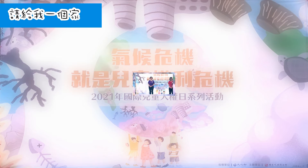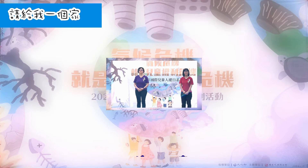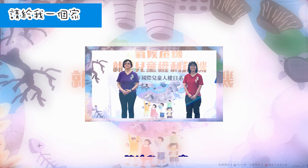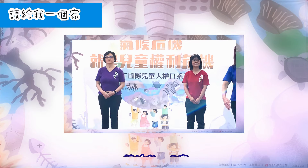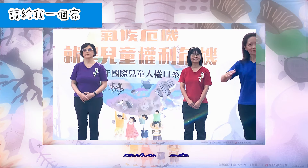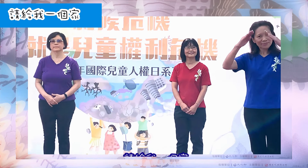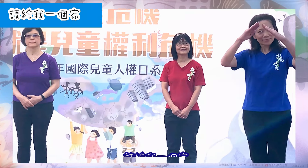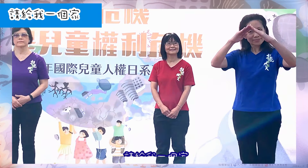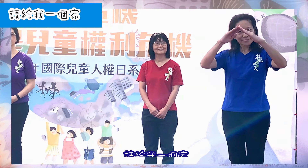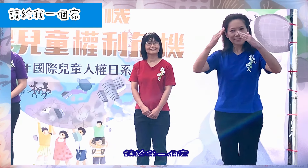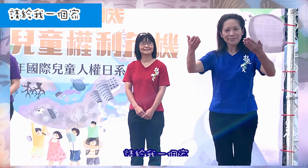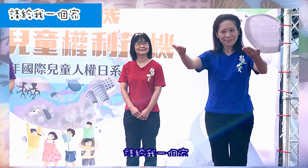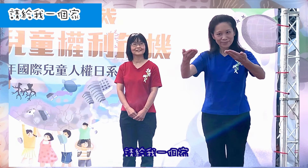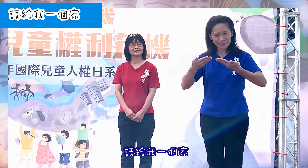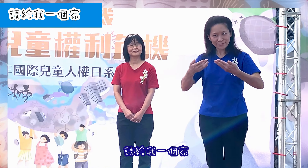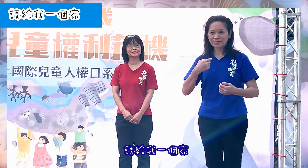请给我一个家，